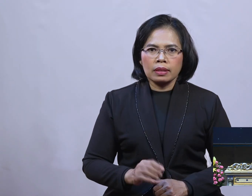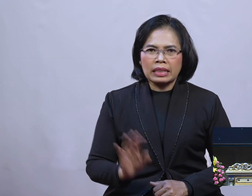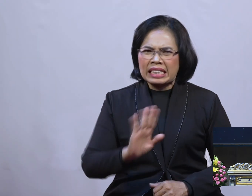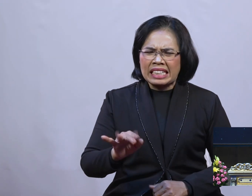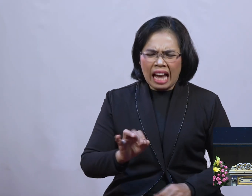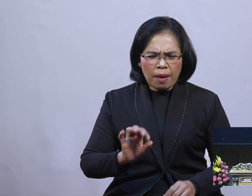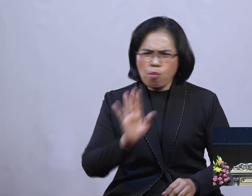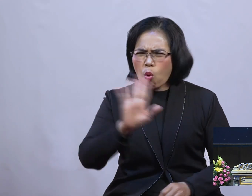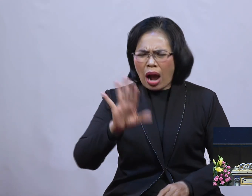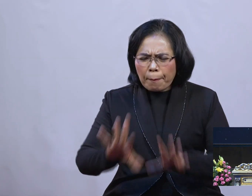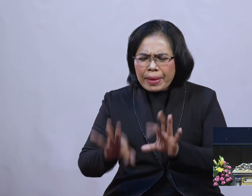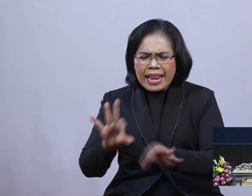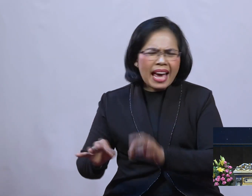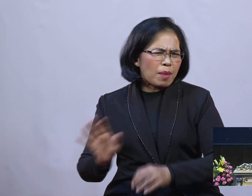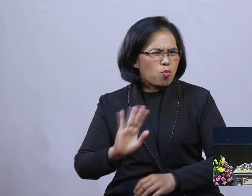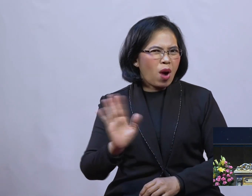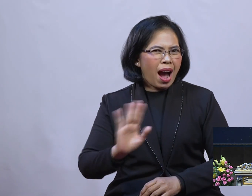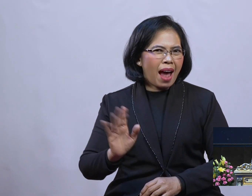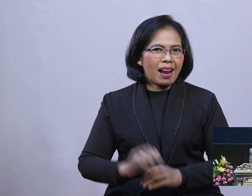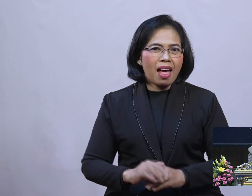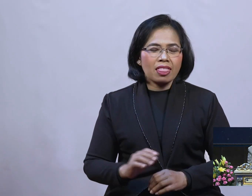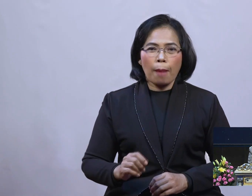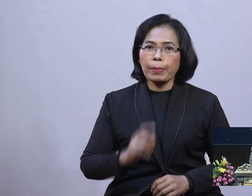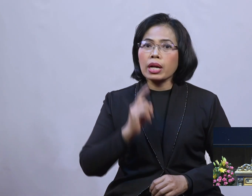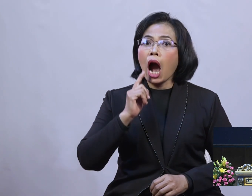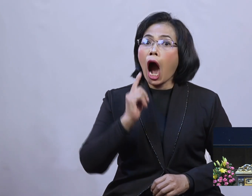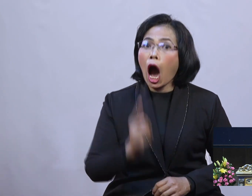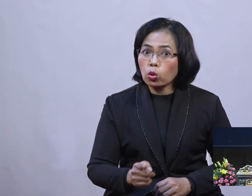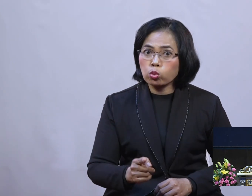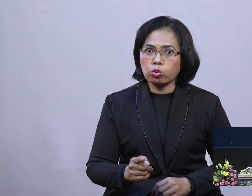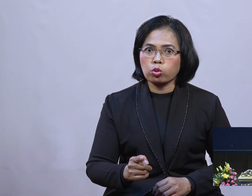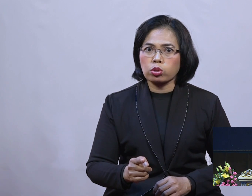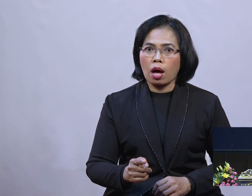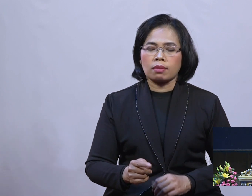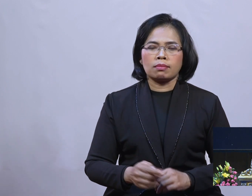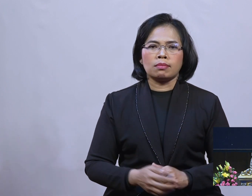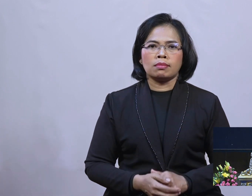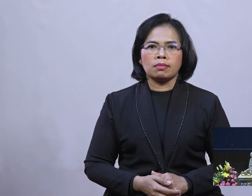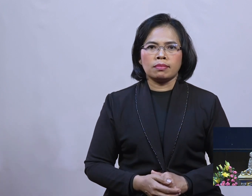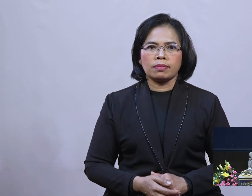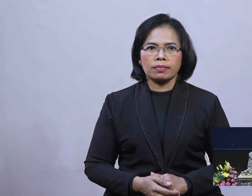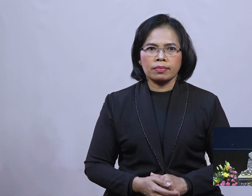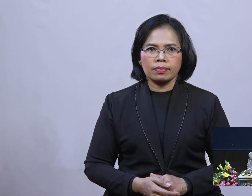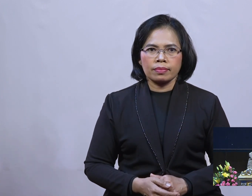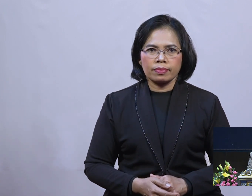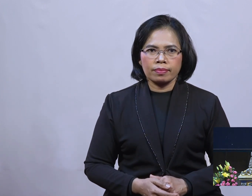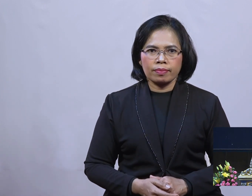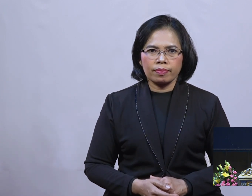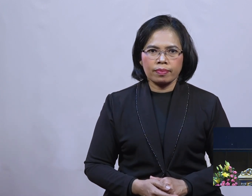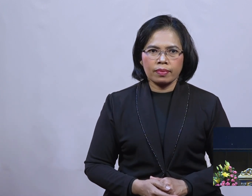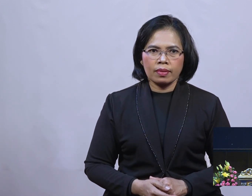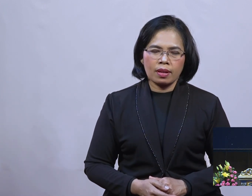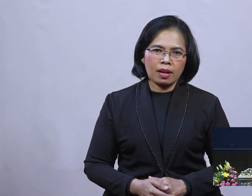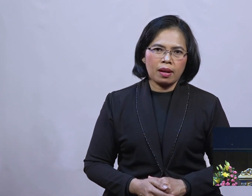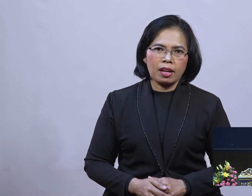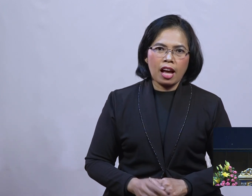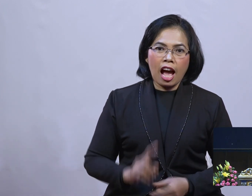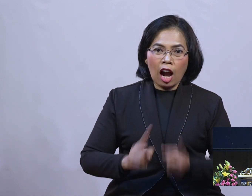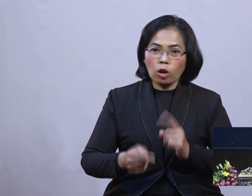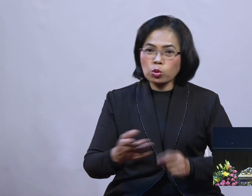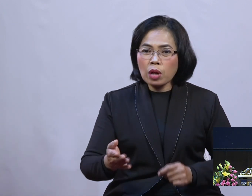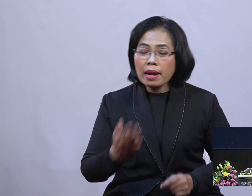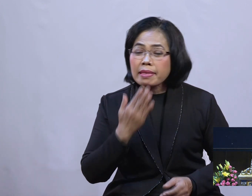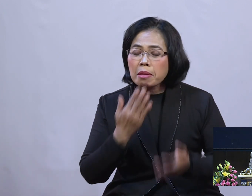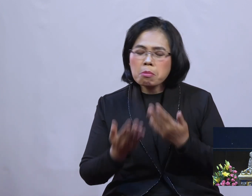bukan pilihan tapi kemutlakan alat keharusan kita nggak bisa Oh iya kalau bisa sih